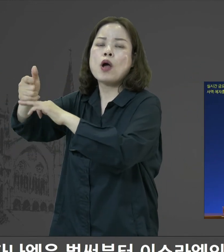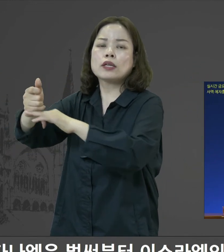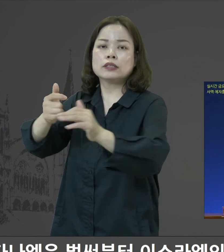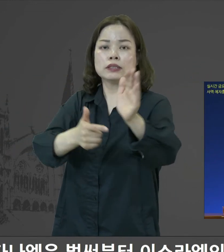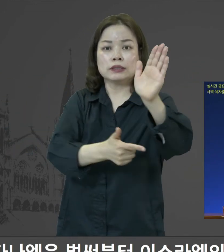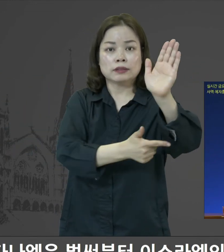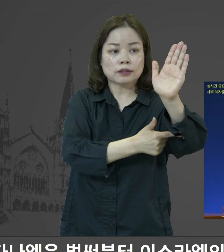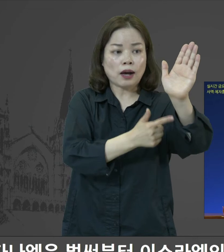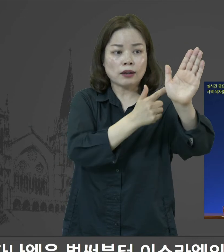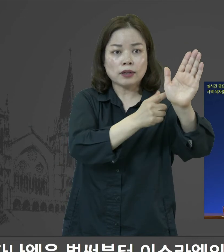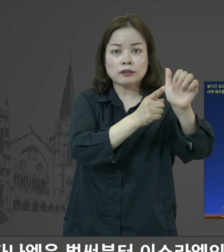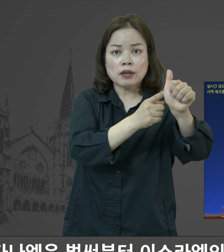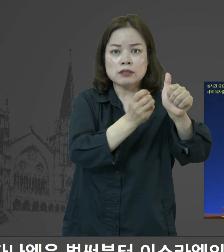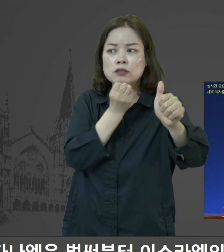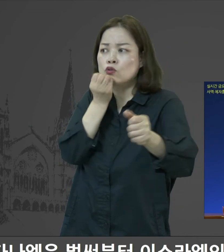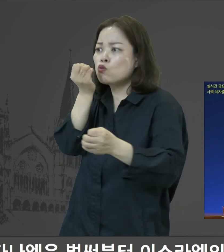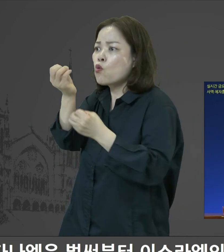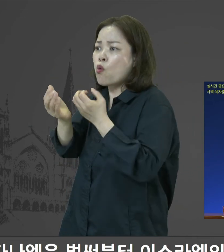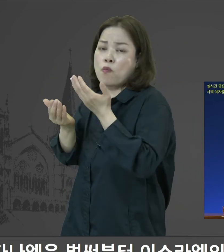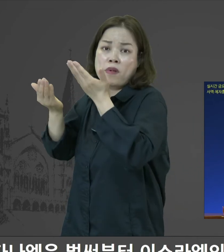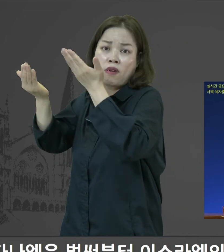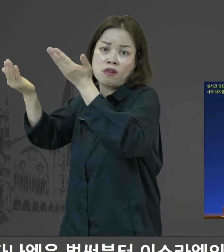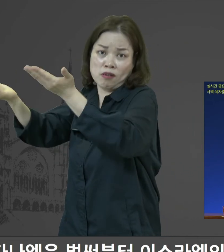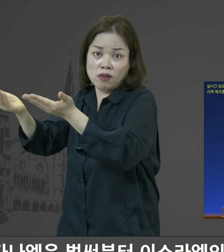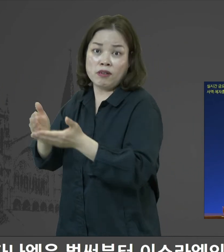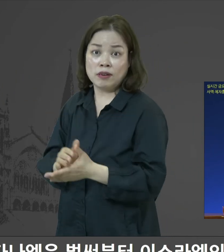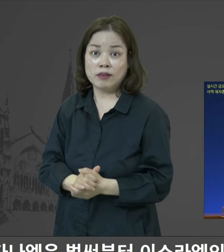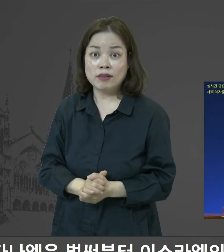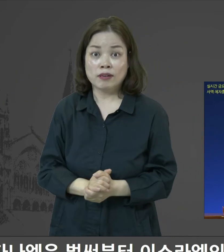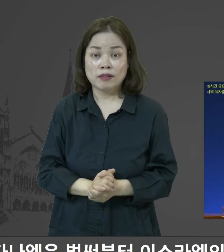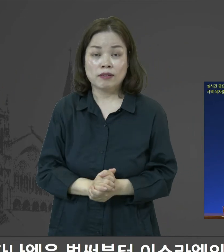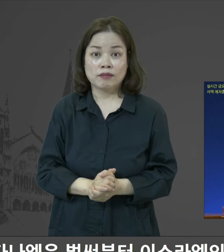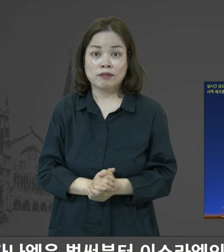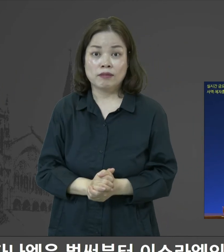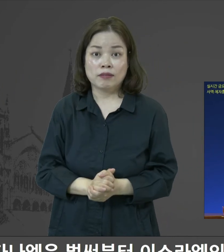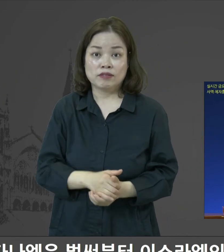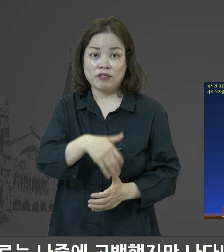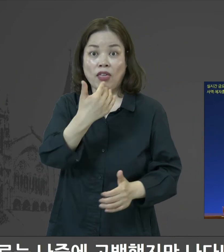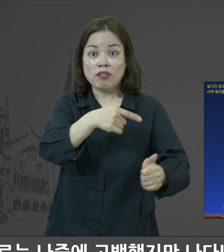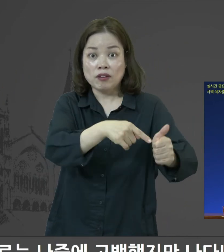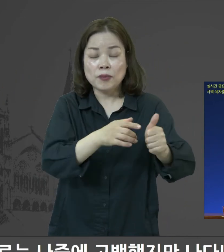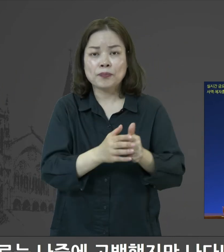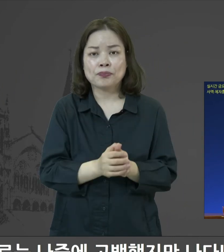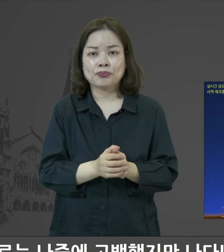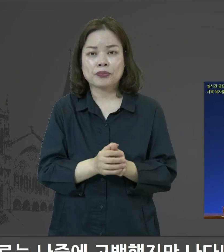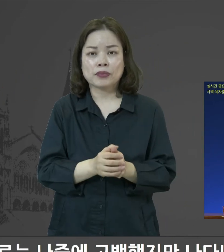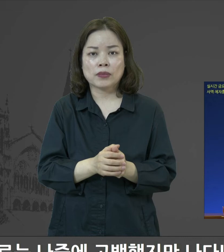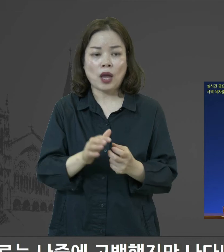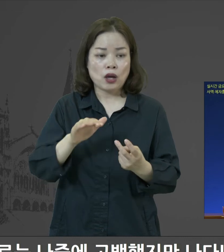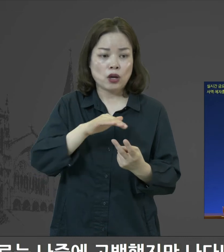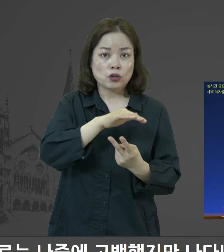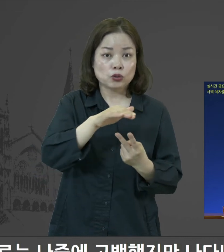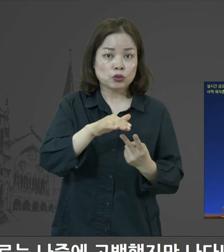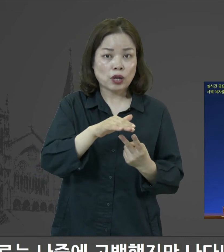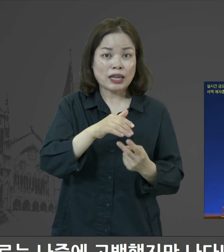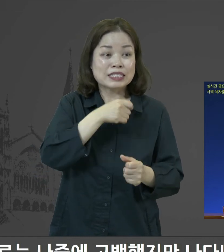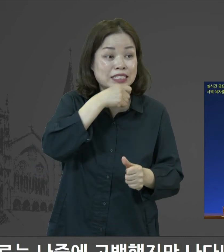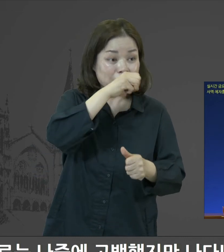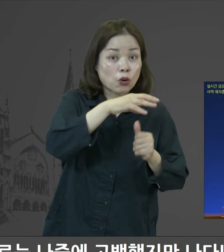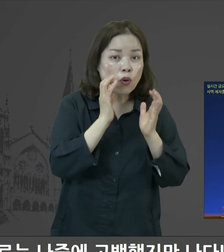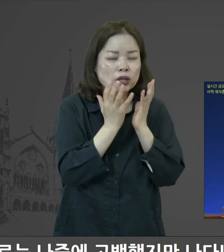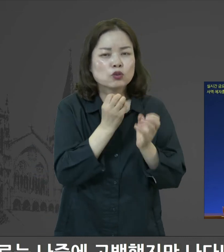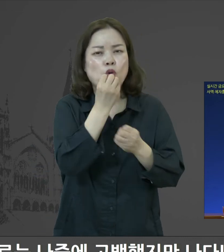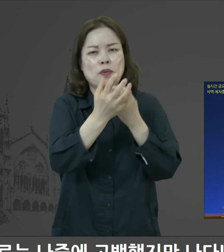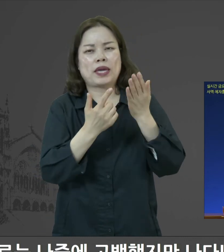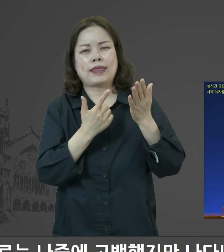겁니다. 정말 멋진 고백이에요. 아마도 요한이 예수님에 대해서 나다나엘이